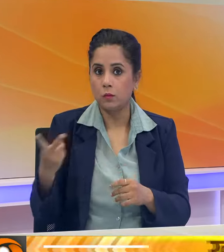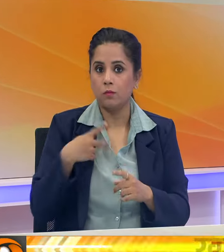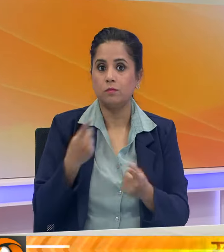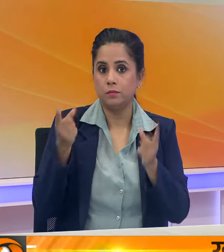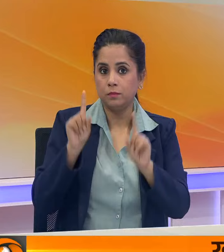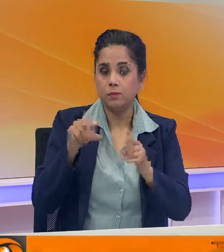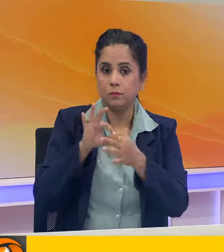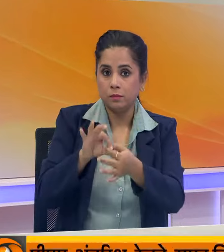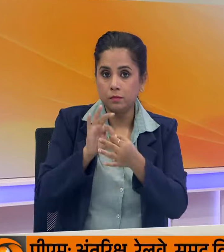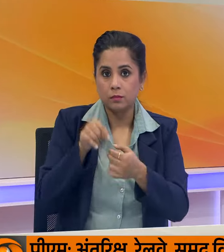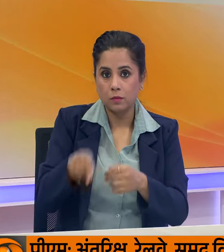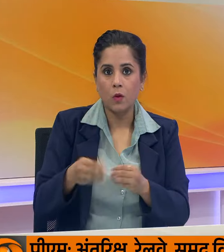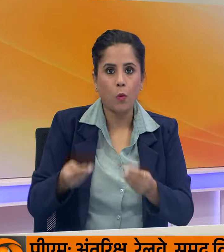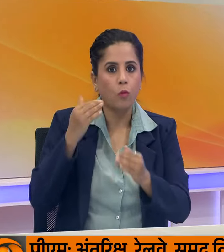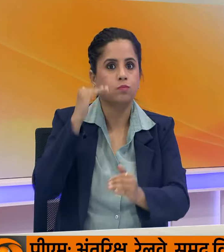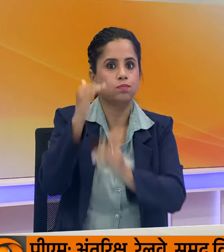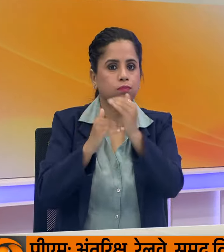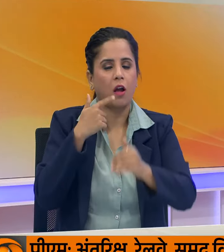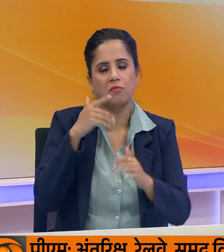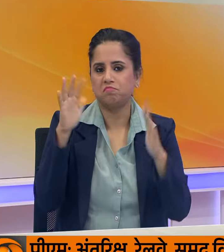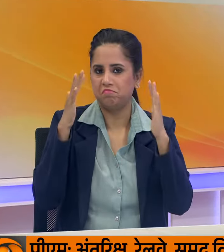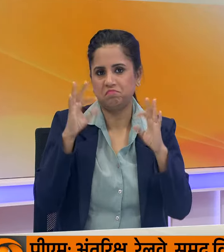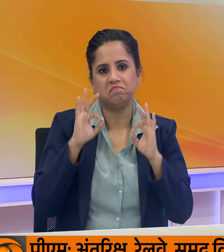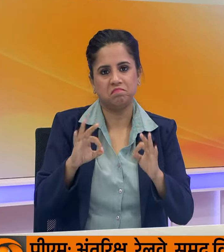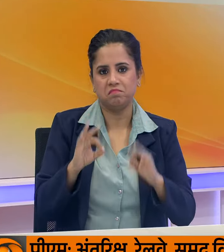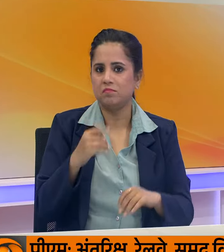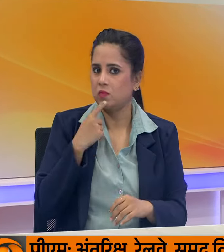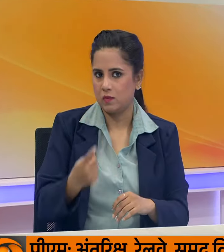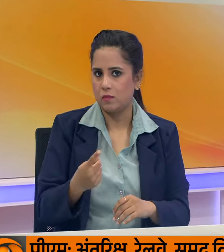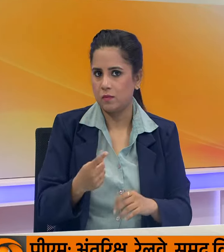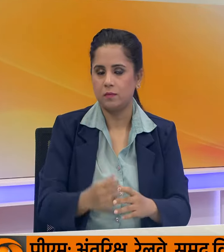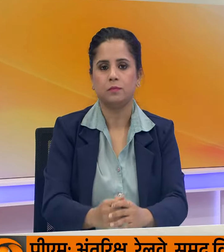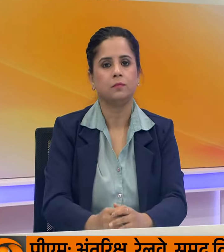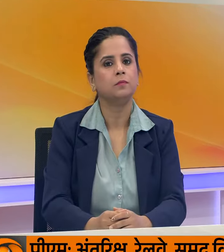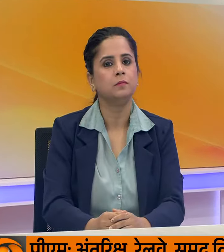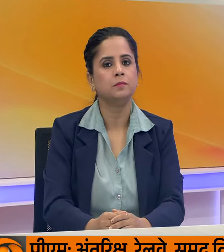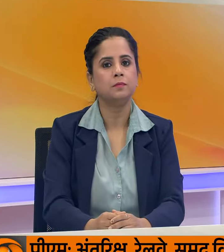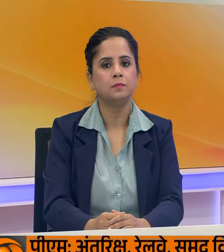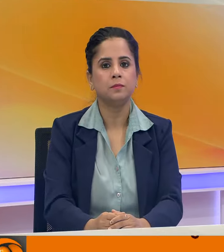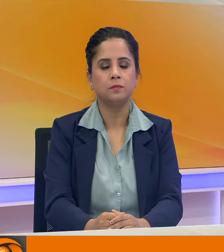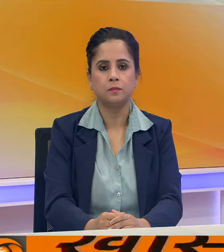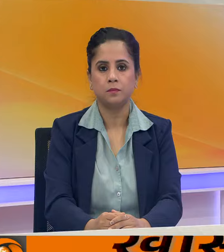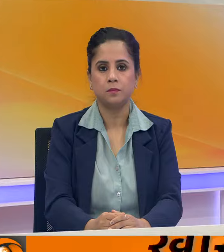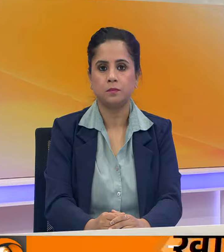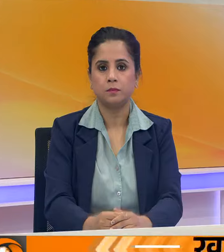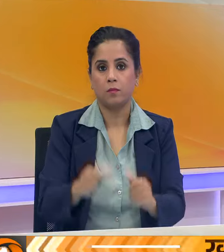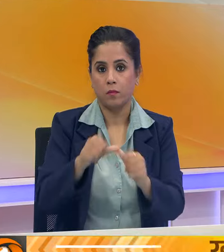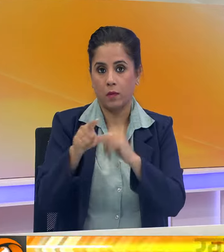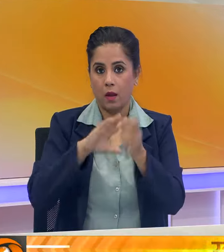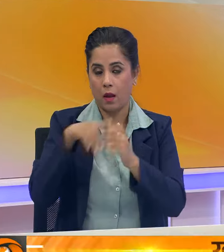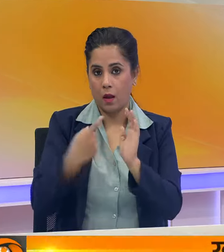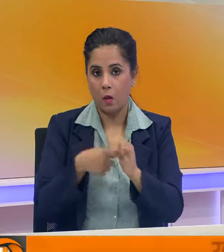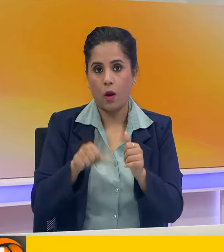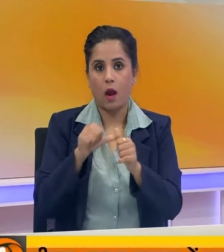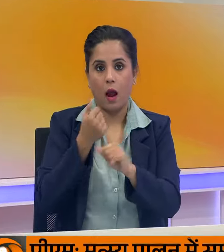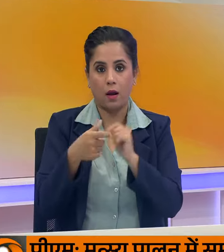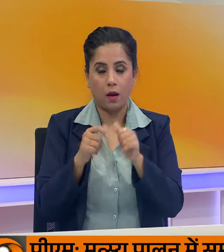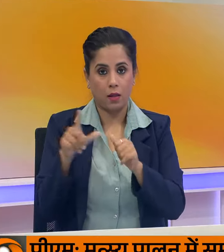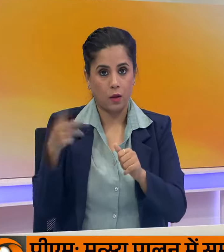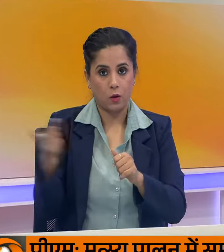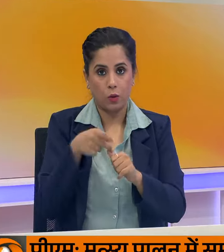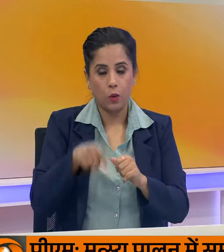रिश्तों में हुई प्रगति को सराहा अखड़ा अगरतला के बीच भारत